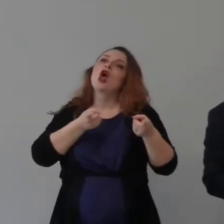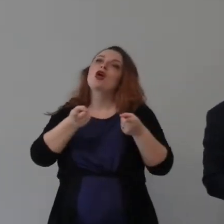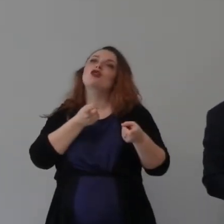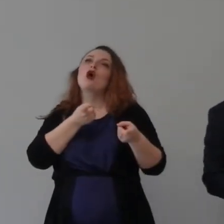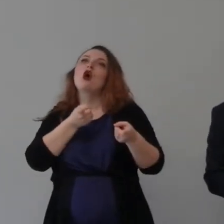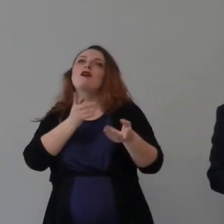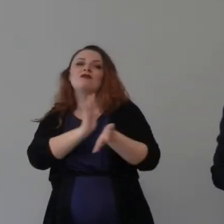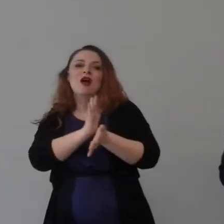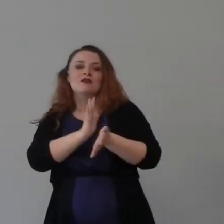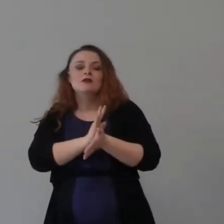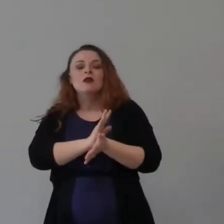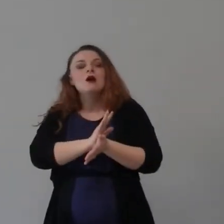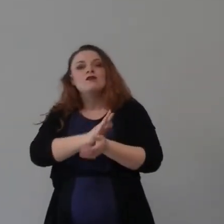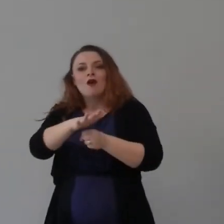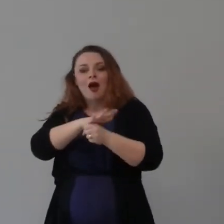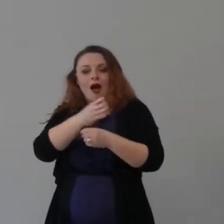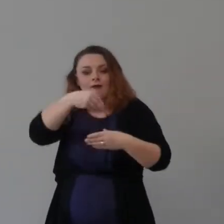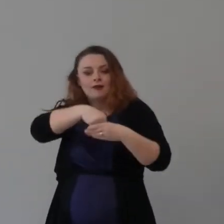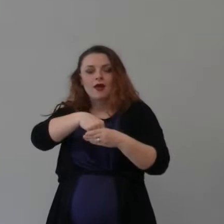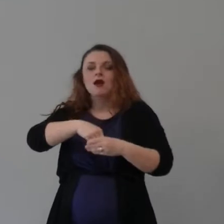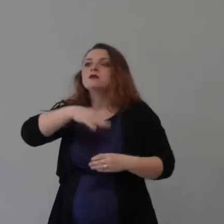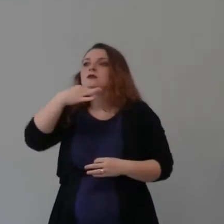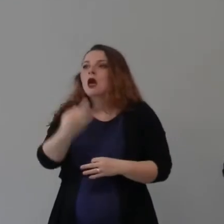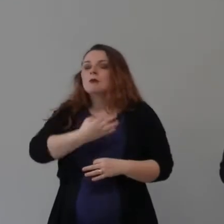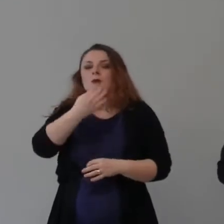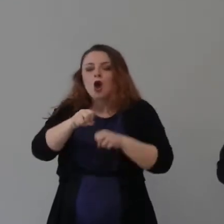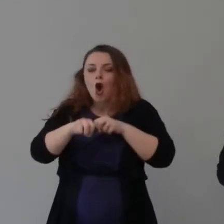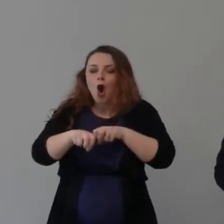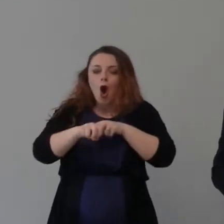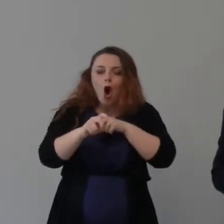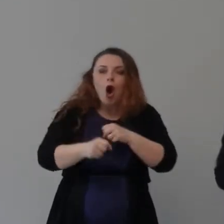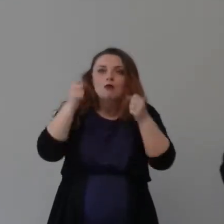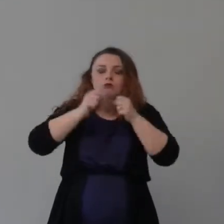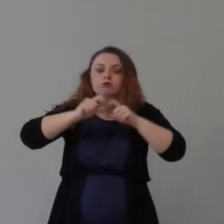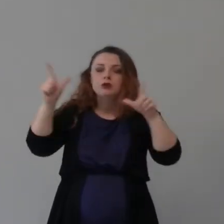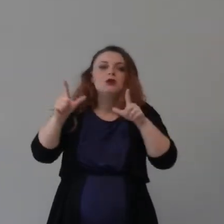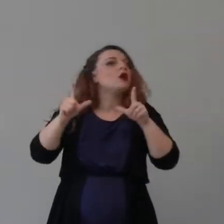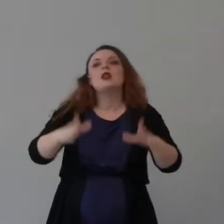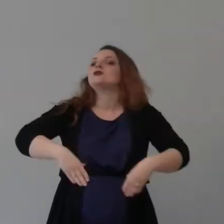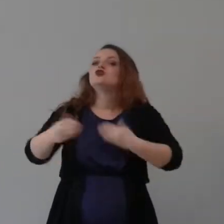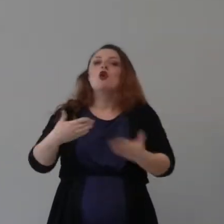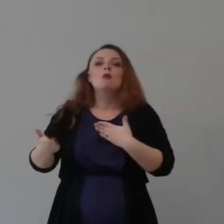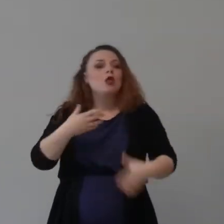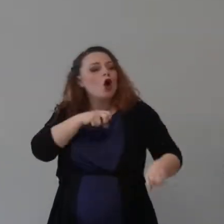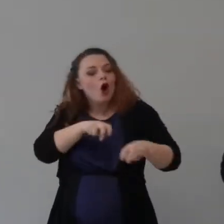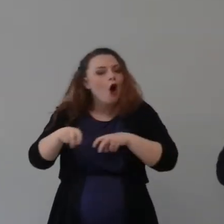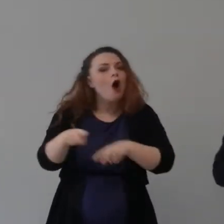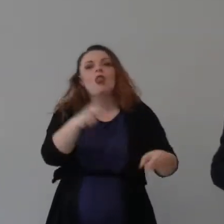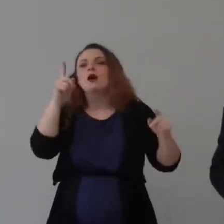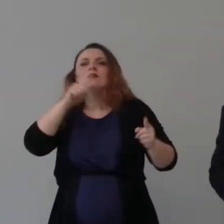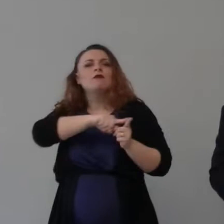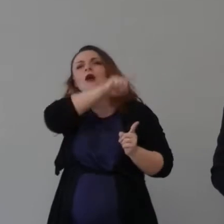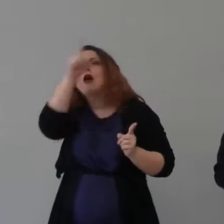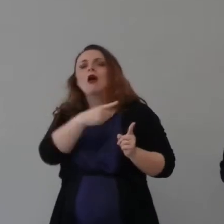famiglia sono una corsa continua. Ci alziamo presto la mattina, cominciamo a correre, abbiamo corso la sera, abbiamo corso